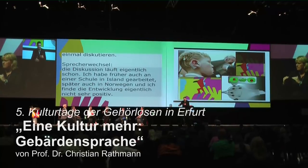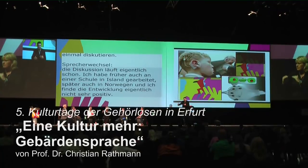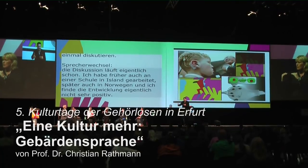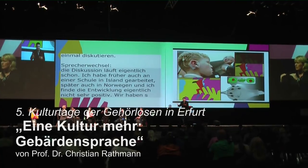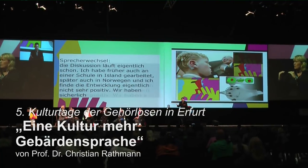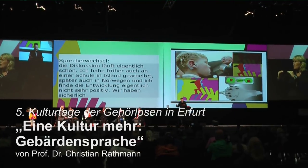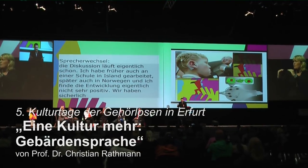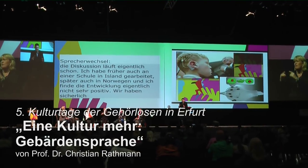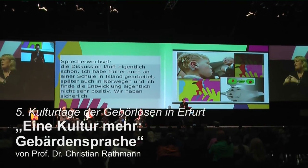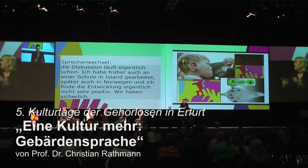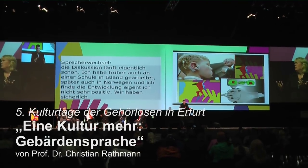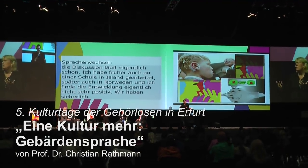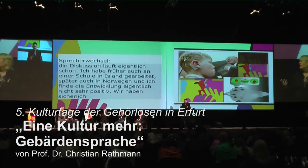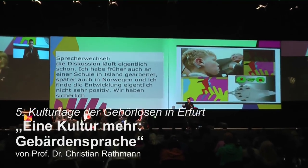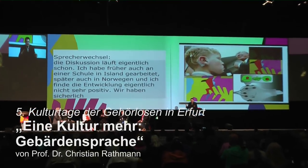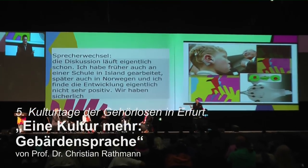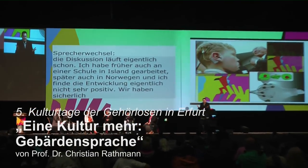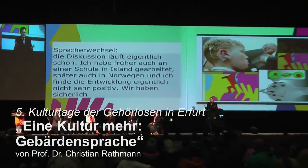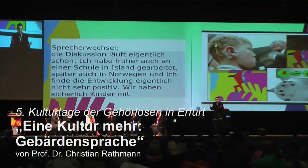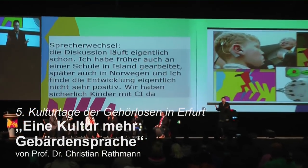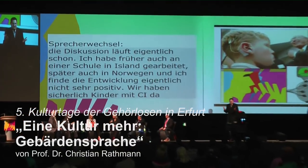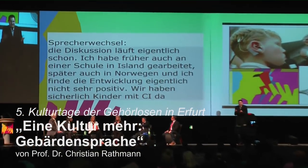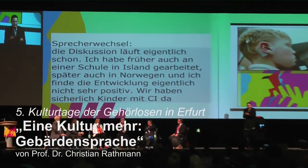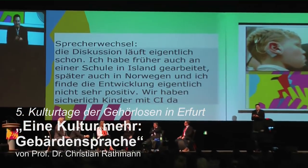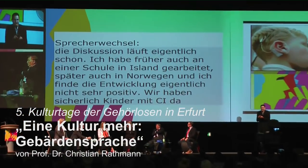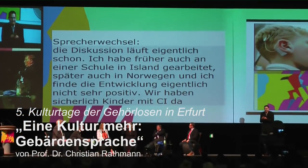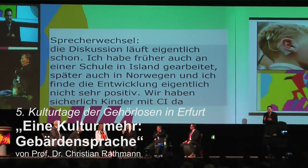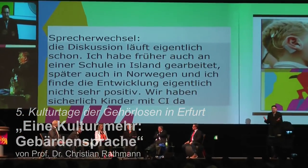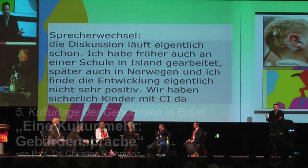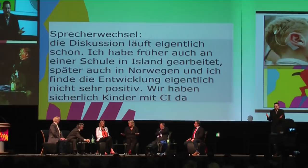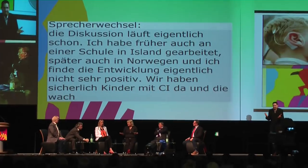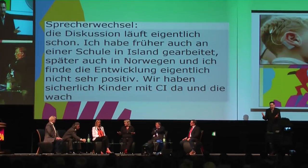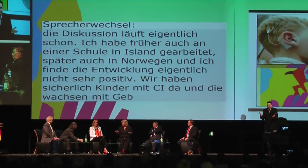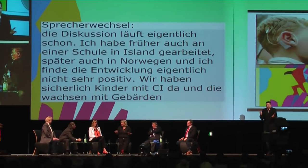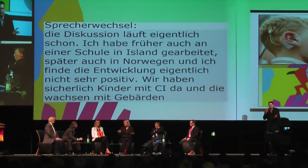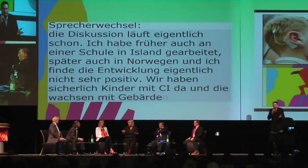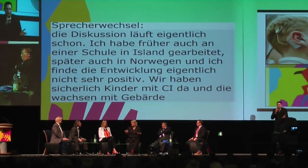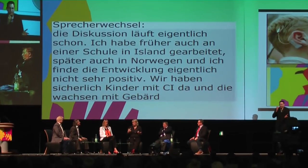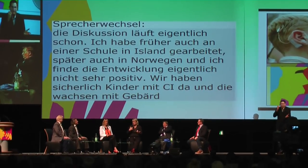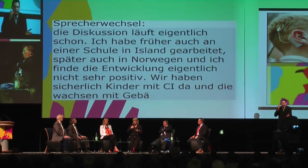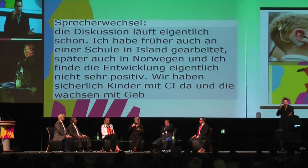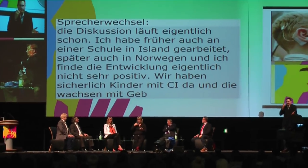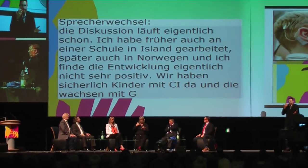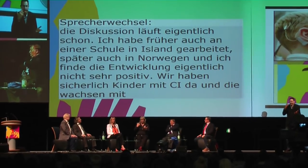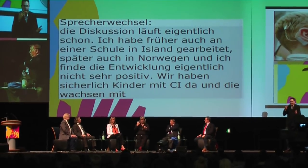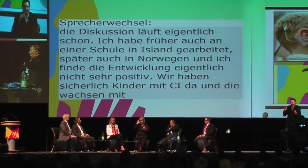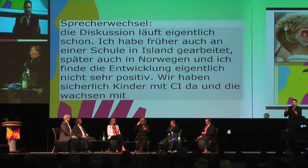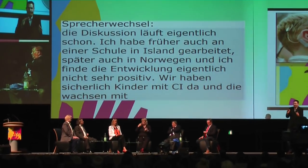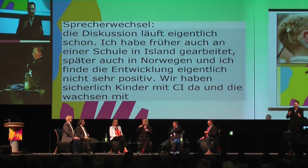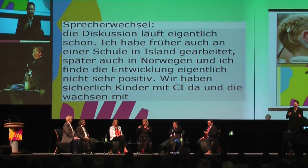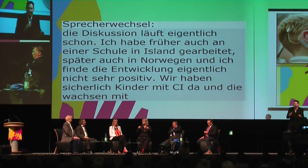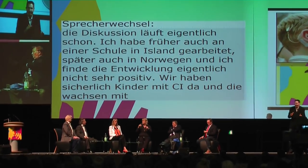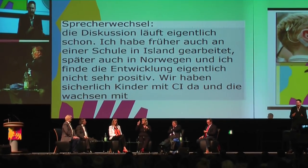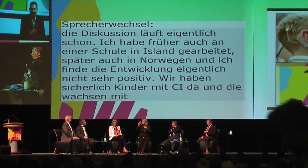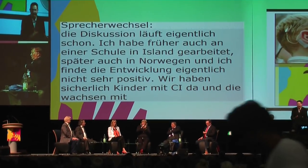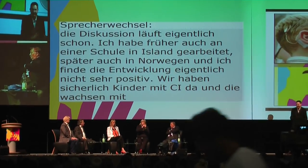... und können keine Gebärdensprache. Und diese Kinder und dann jungen Erwachsenen, die